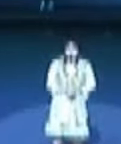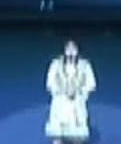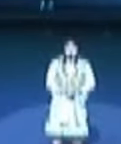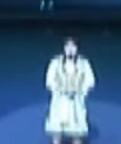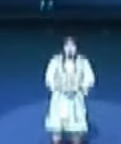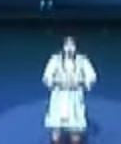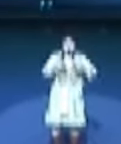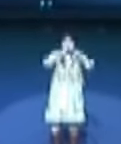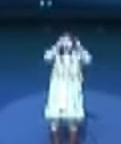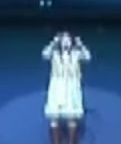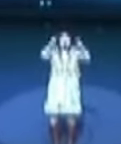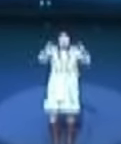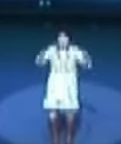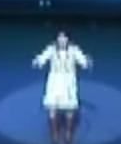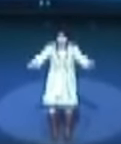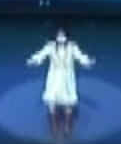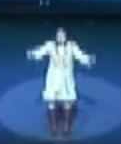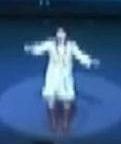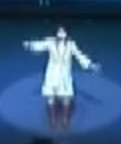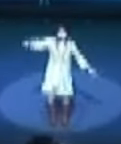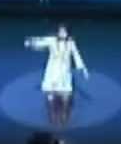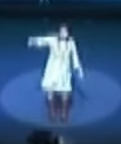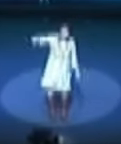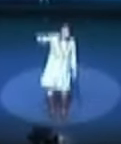、山へ登ろう、